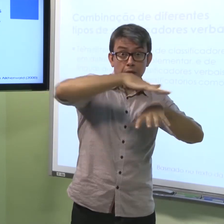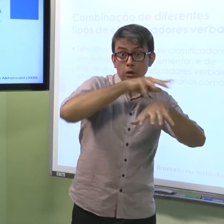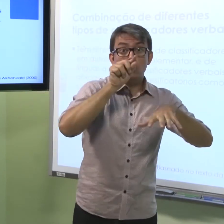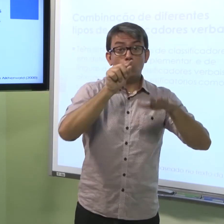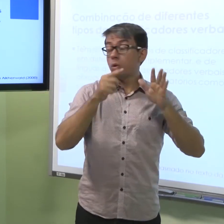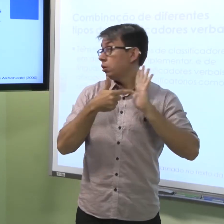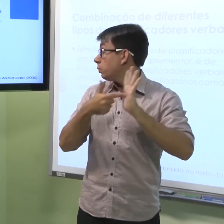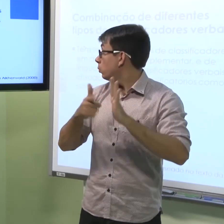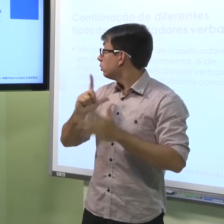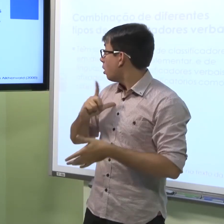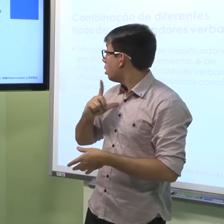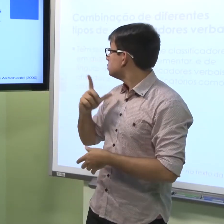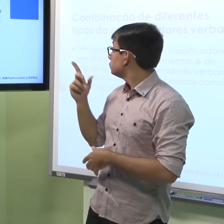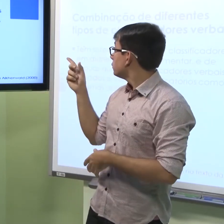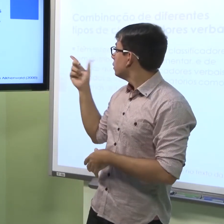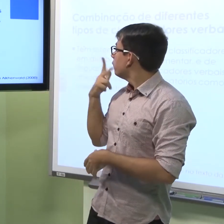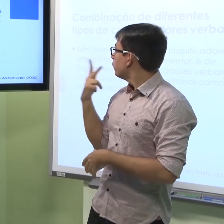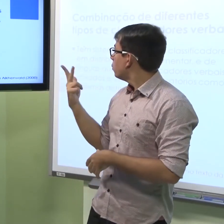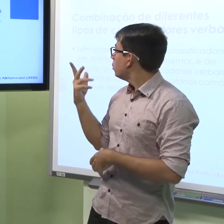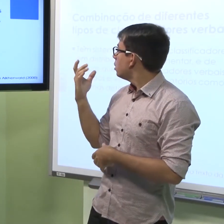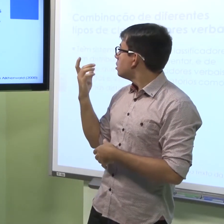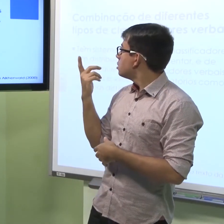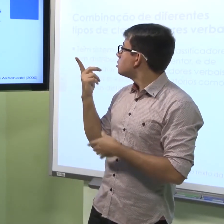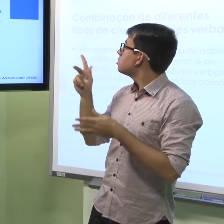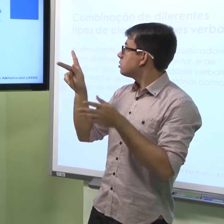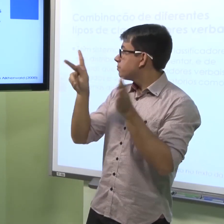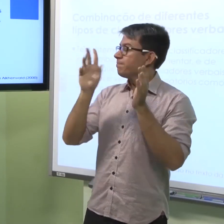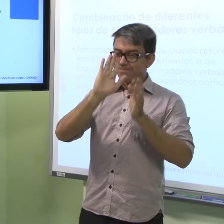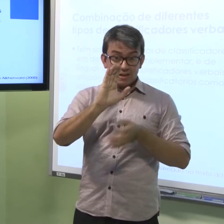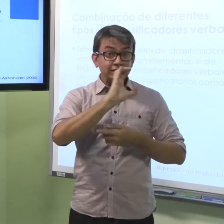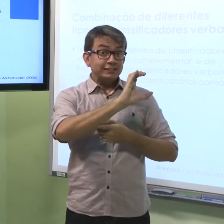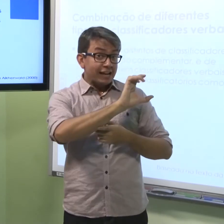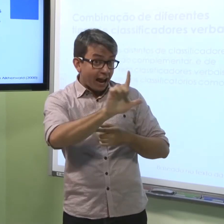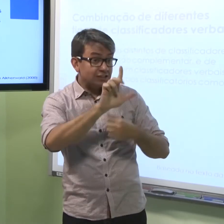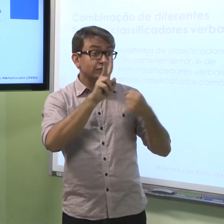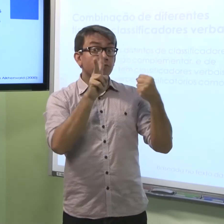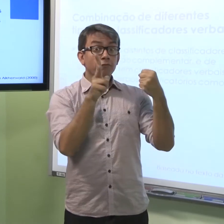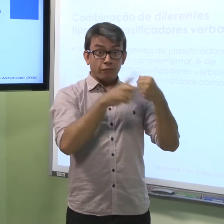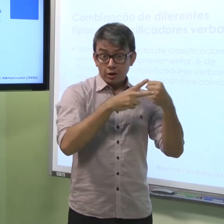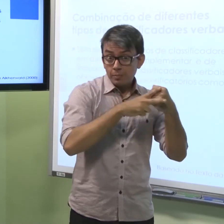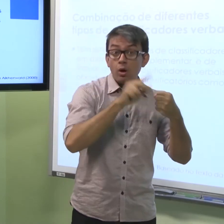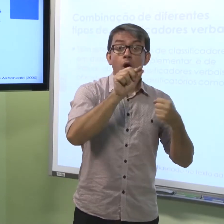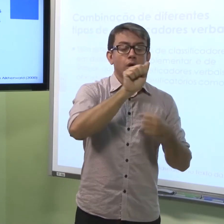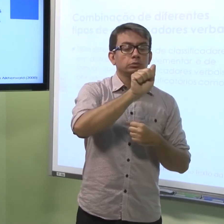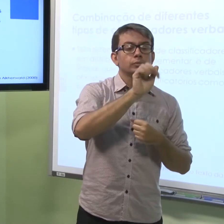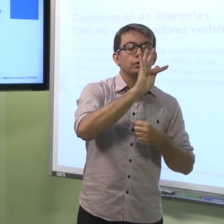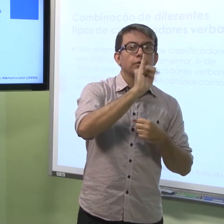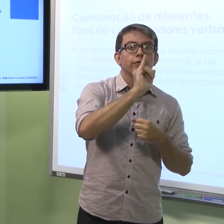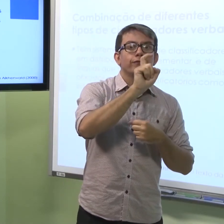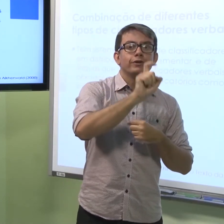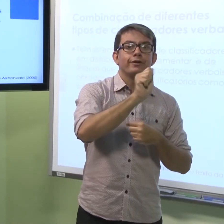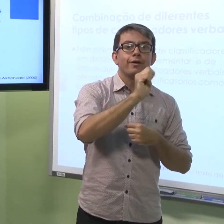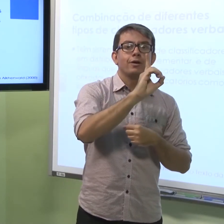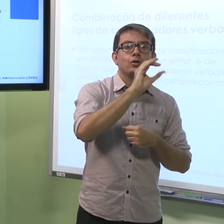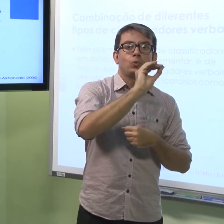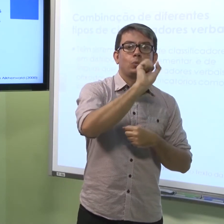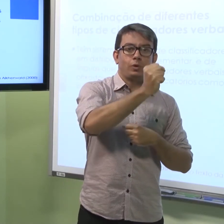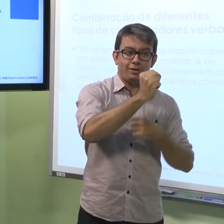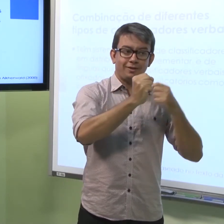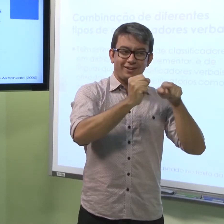como sistemas distintivos. Eu tenho lá as categorias. Então, eu tenho a categoria de